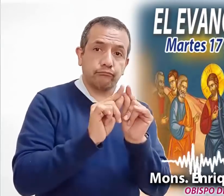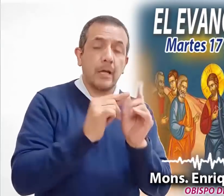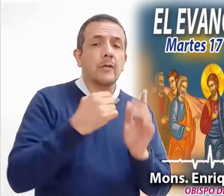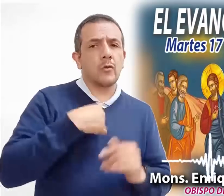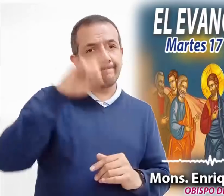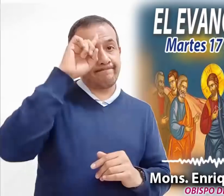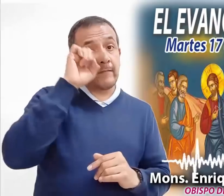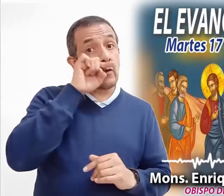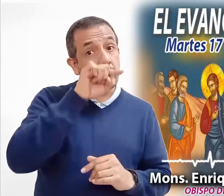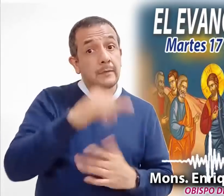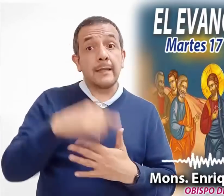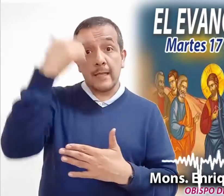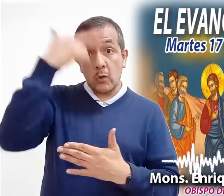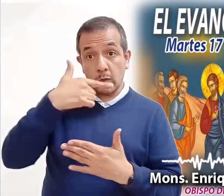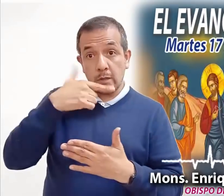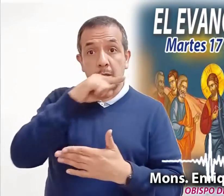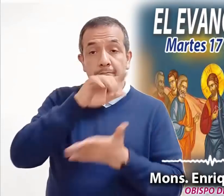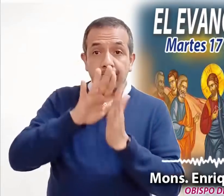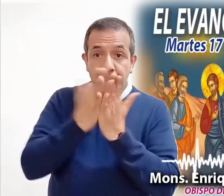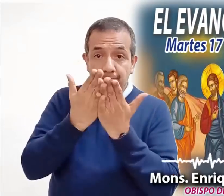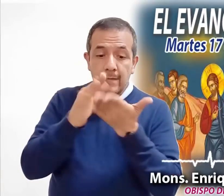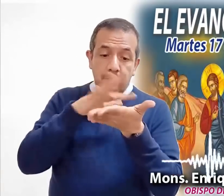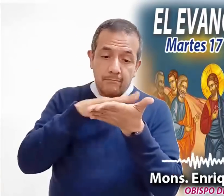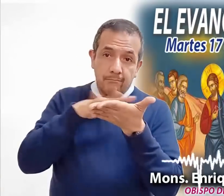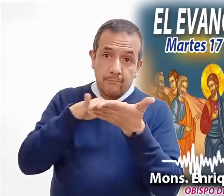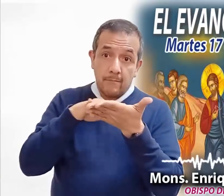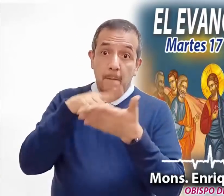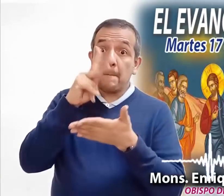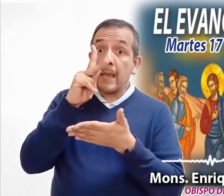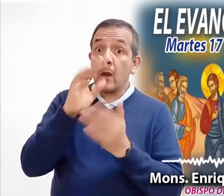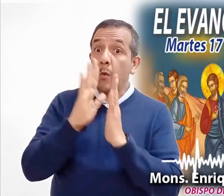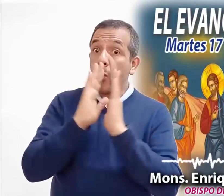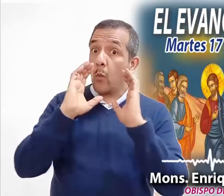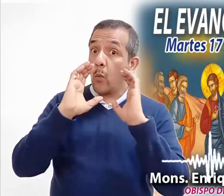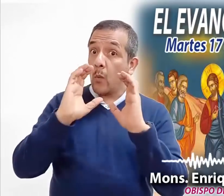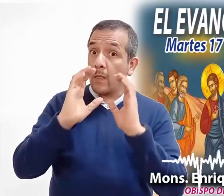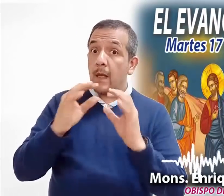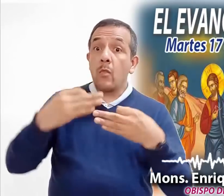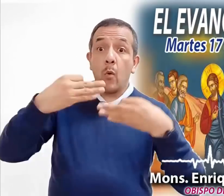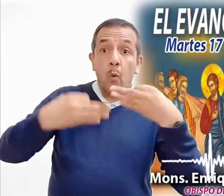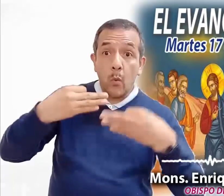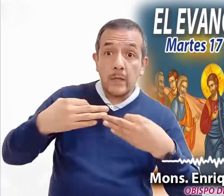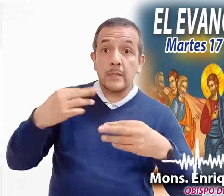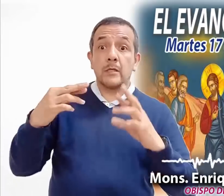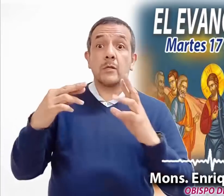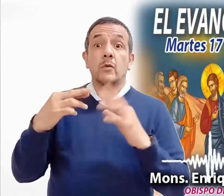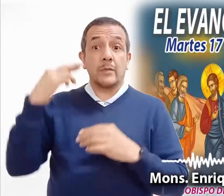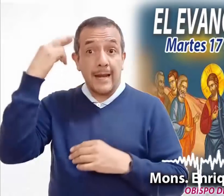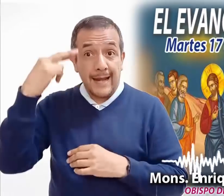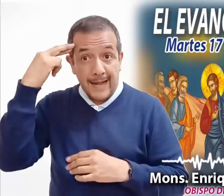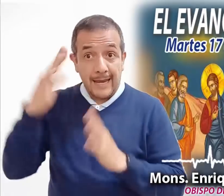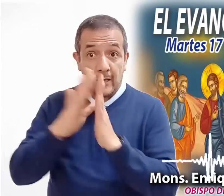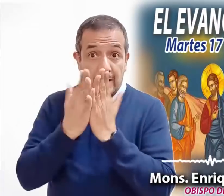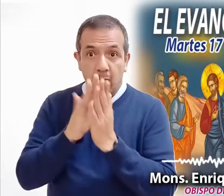le recomiendo que lea todas las noches una parte de la Biblia, pero no de los libros de jueces y reyes, porque a lo